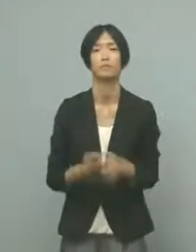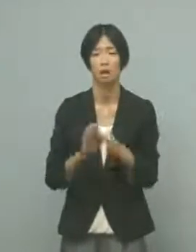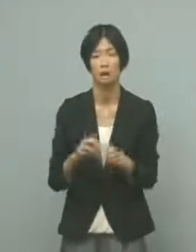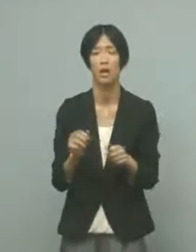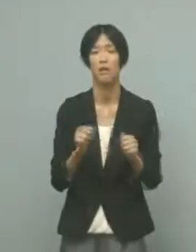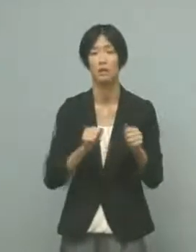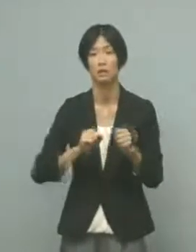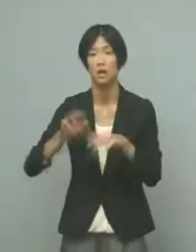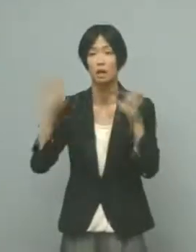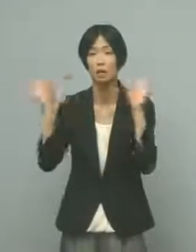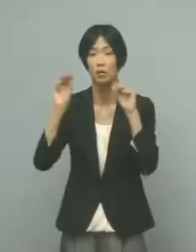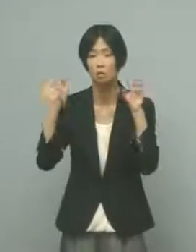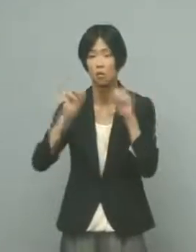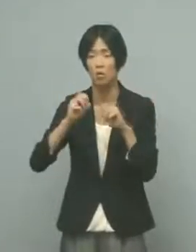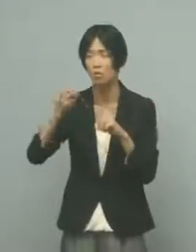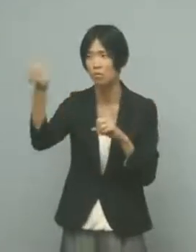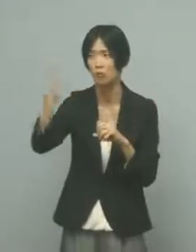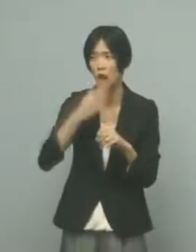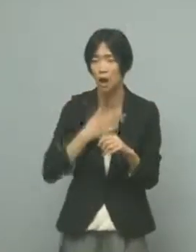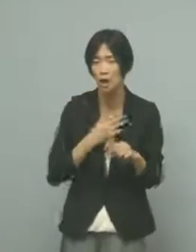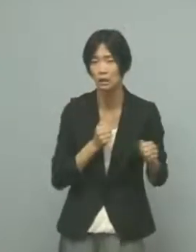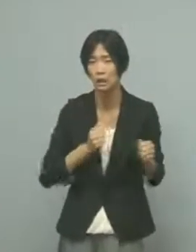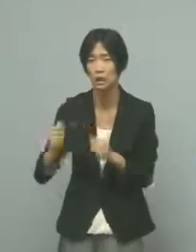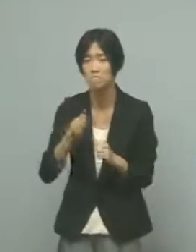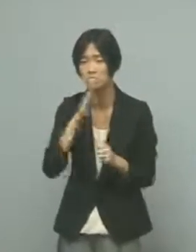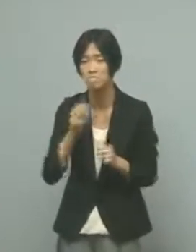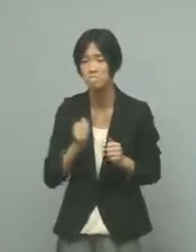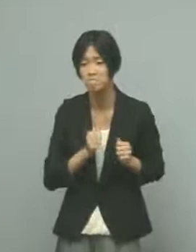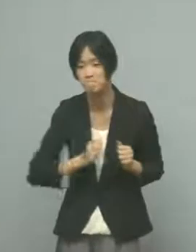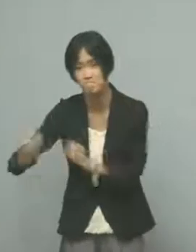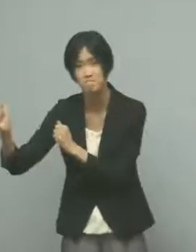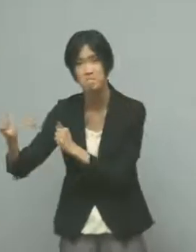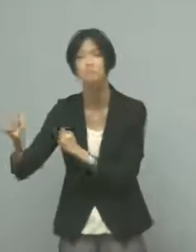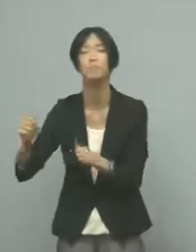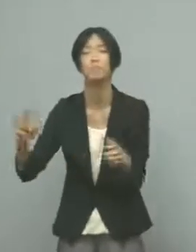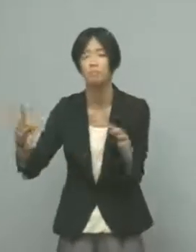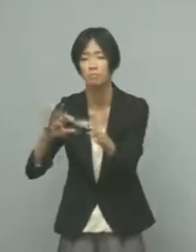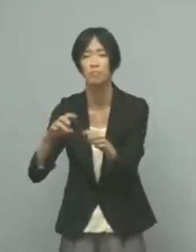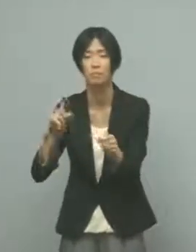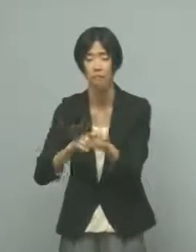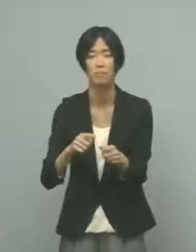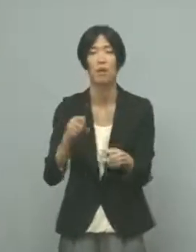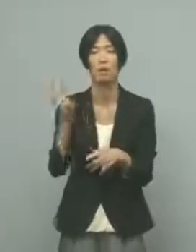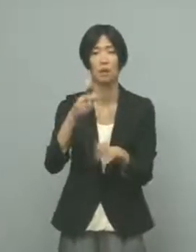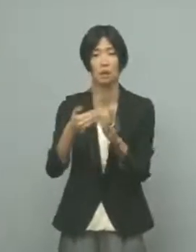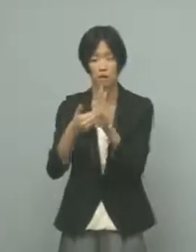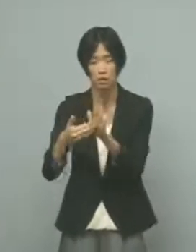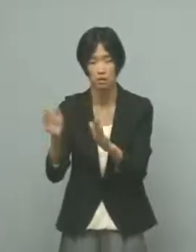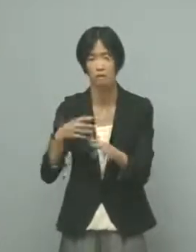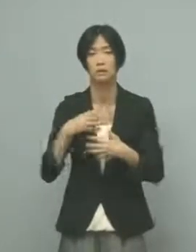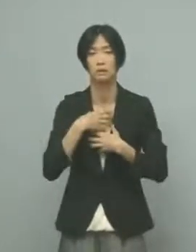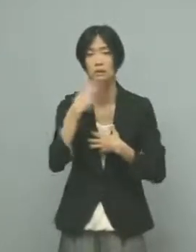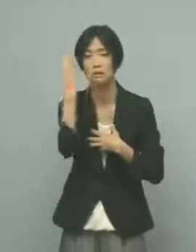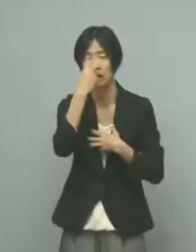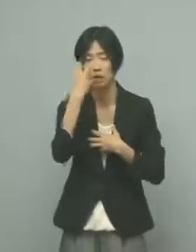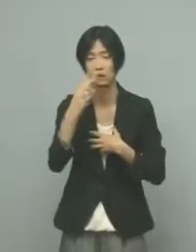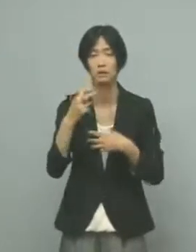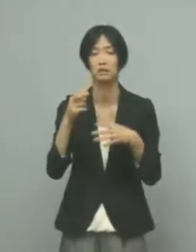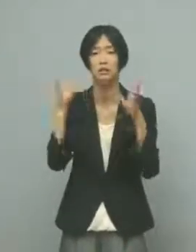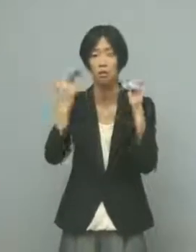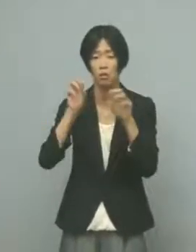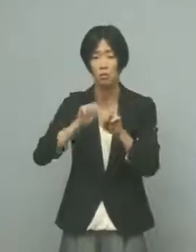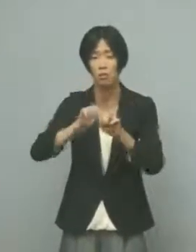情報を住民の避難行動に結びつけるためには、防災・危機管理情報の広報をはじ